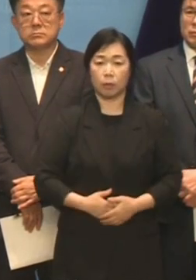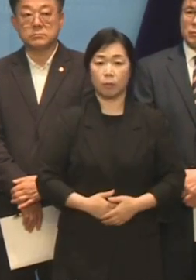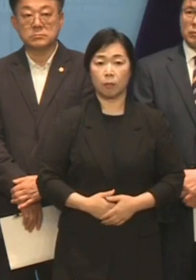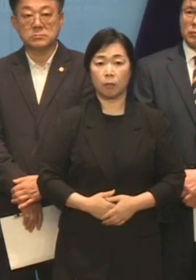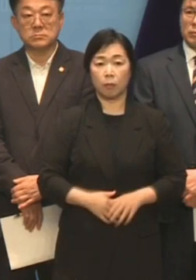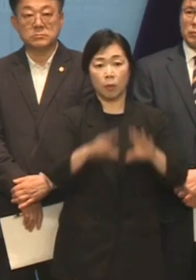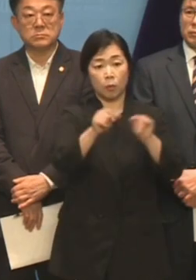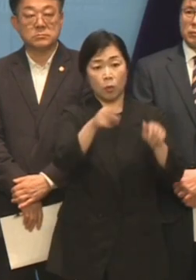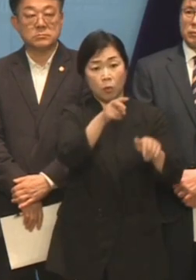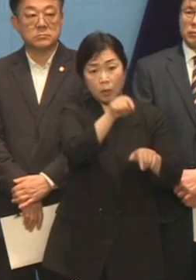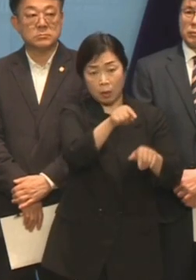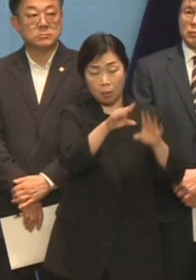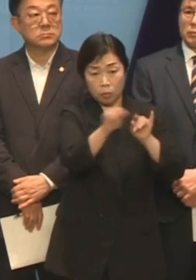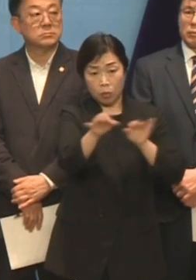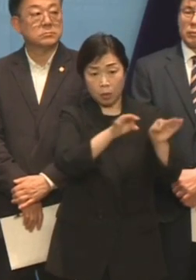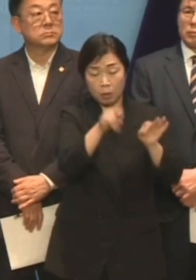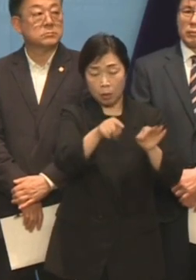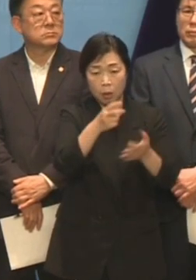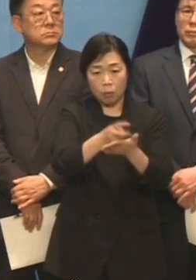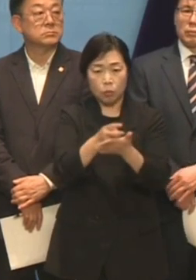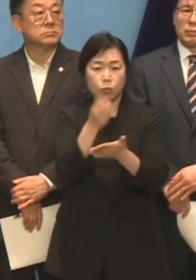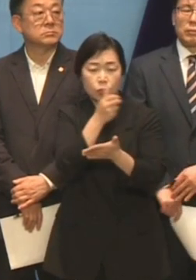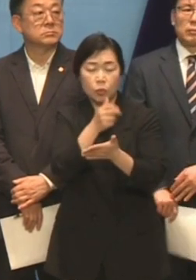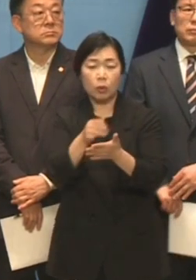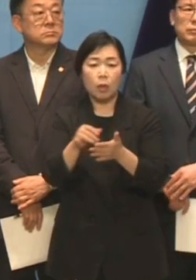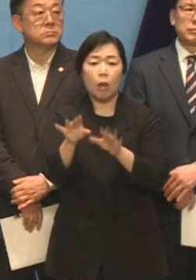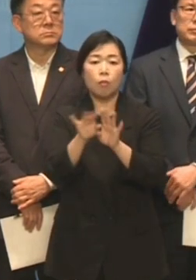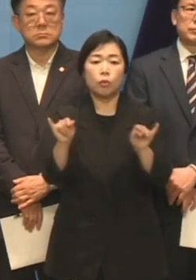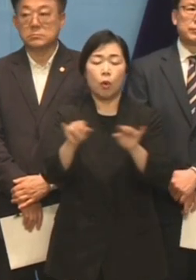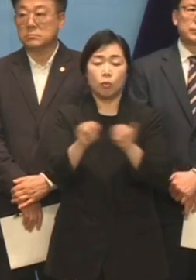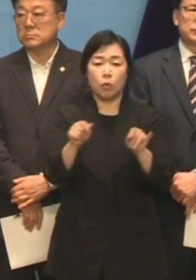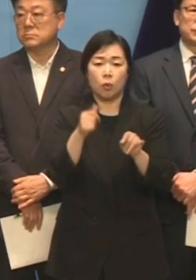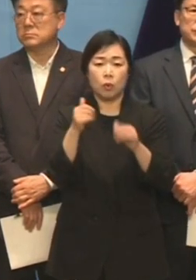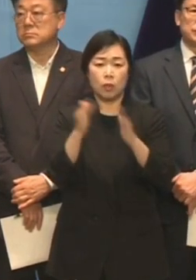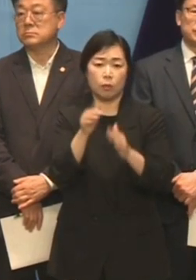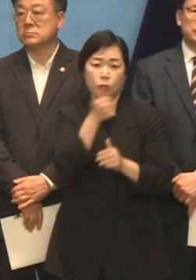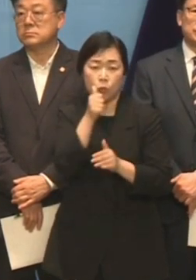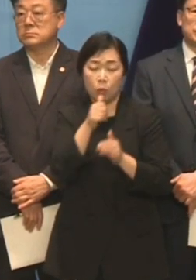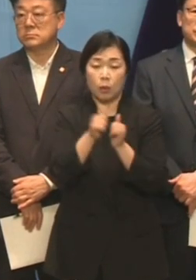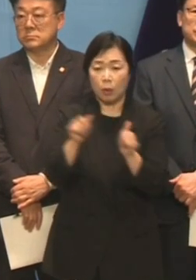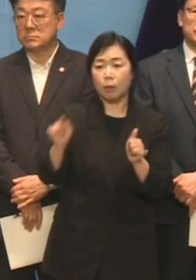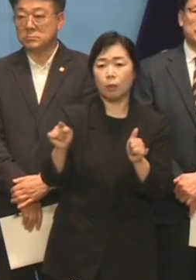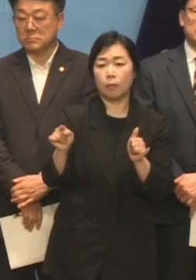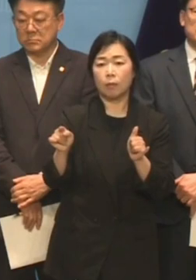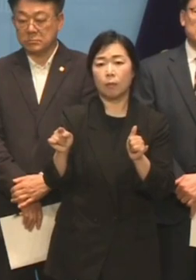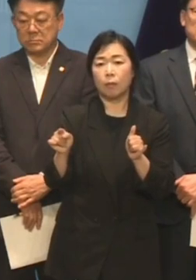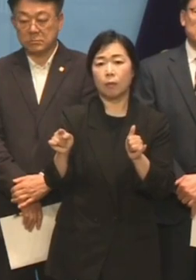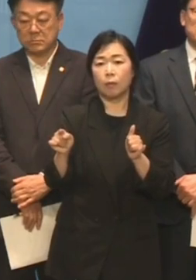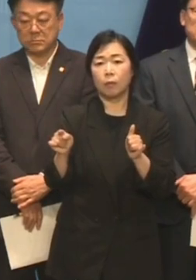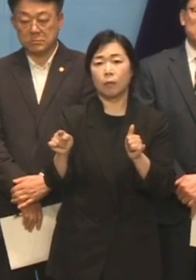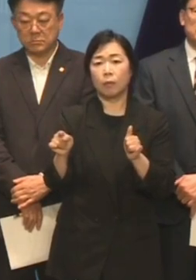부동산에 대해서 중개사가, 변호사가 몰라서 지금 이 전세 사기를 당하는 게 아닙니다.